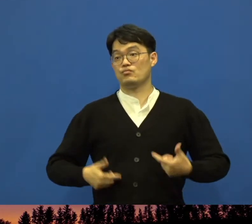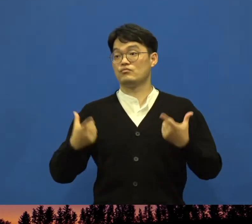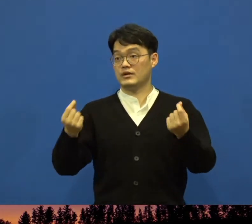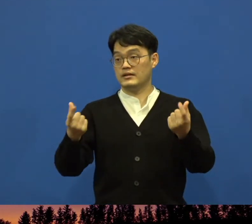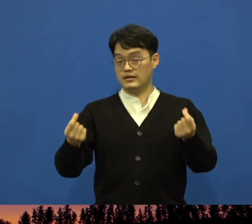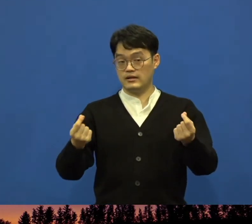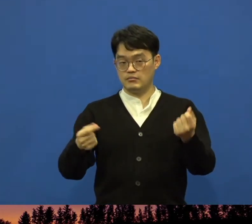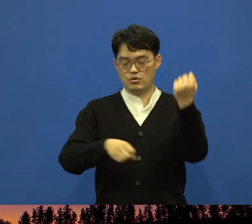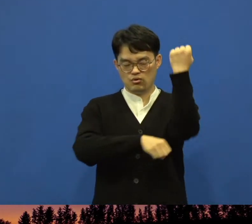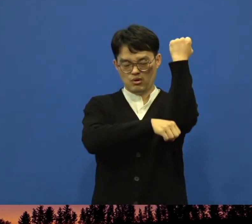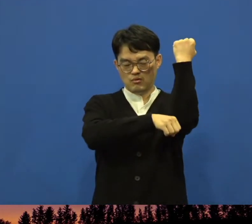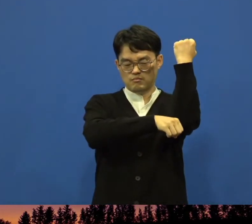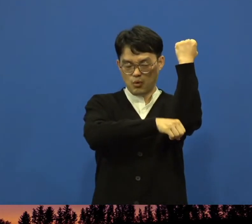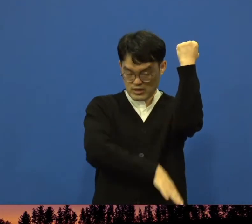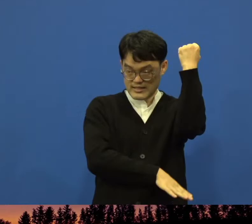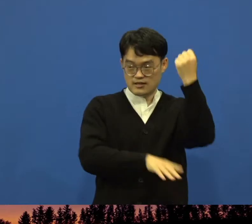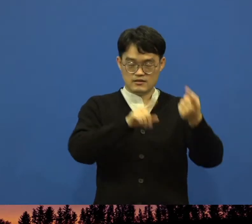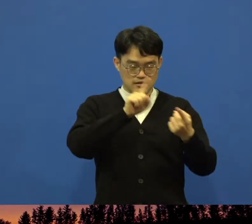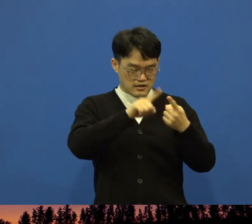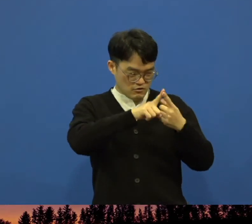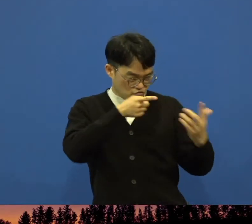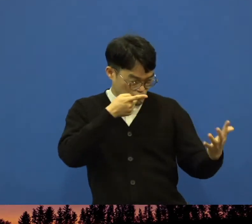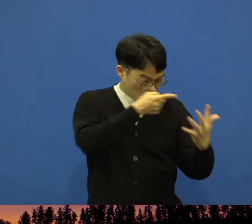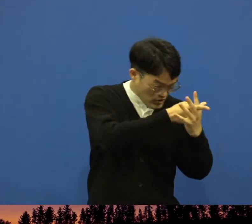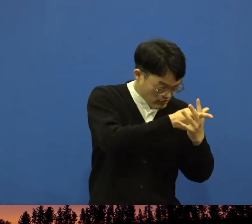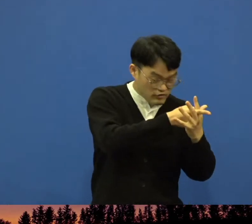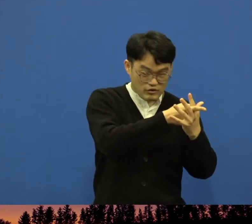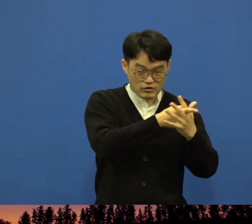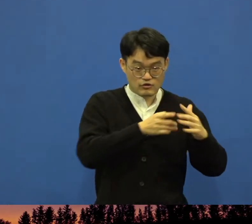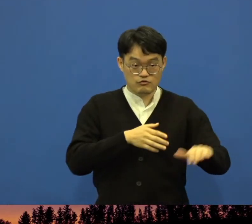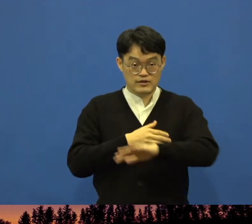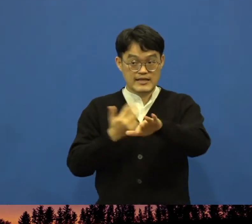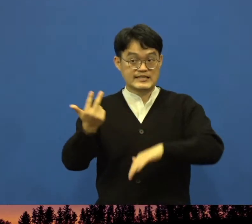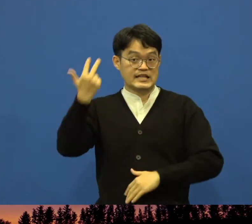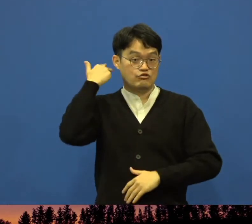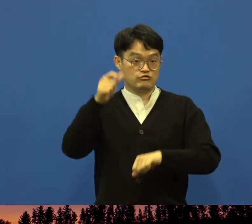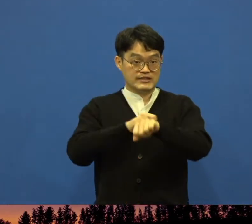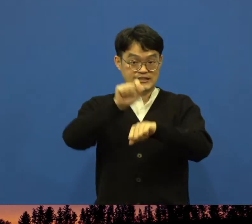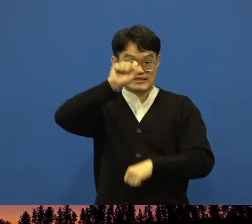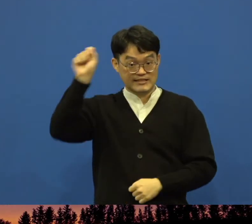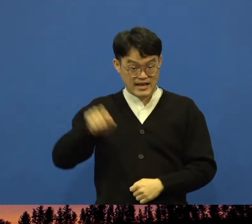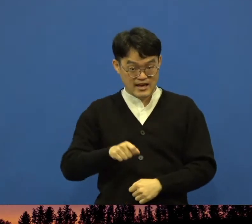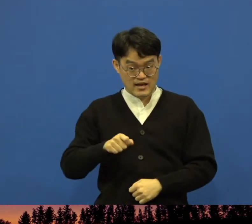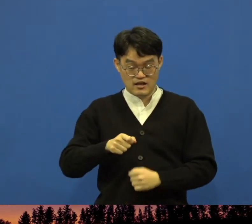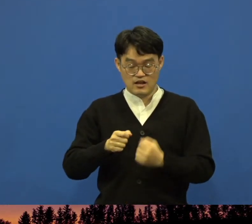본질을 깨닫는다. 우리 본질에 눈 떴다 그랬잖아요. 네.